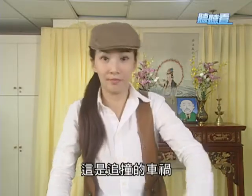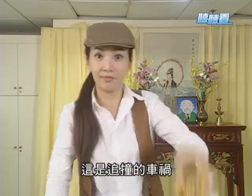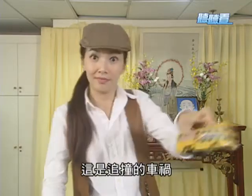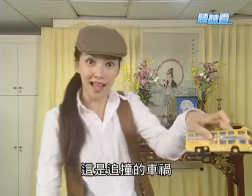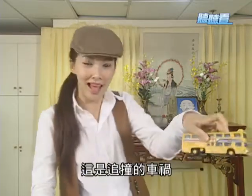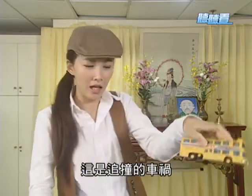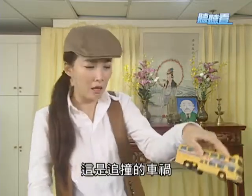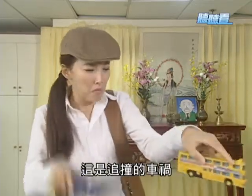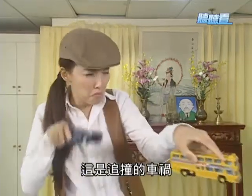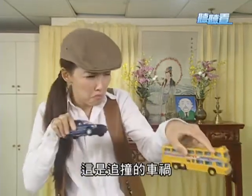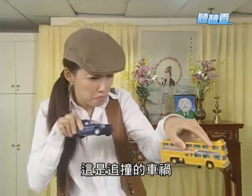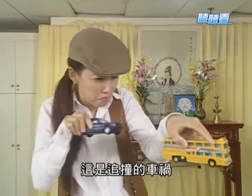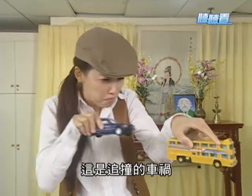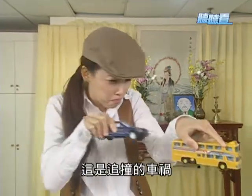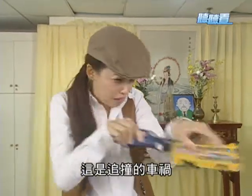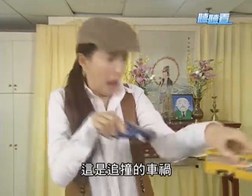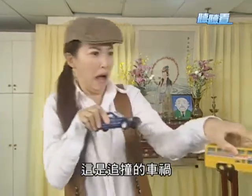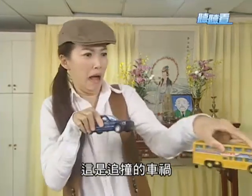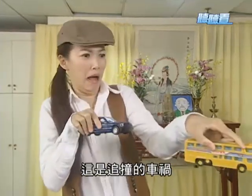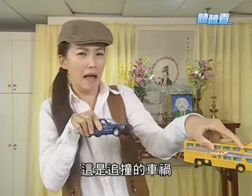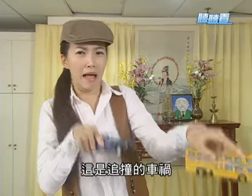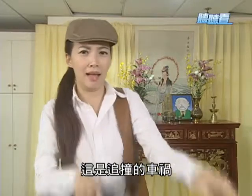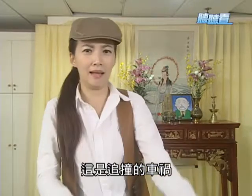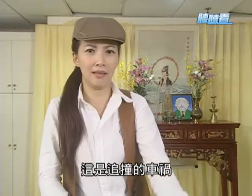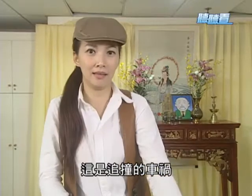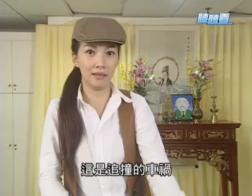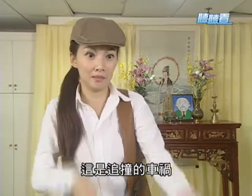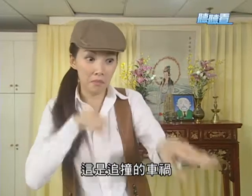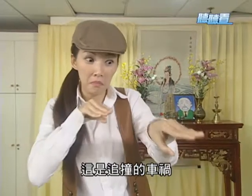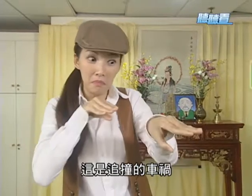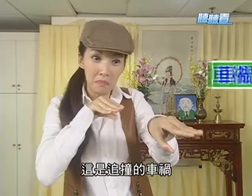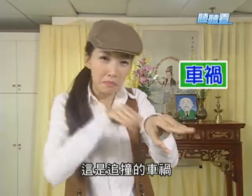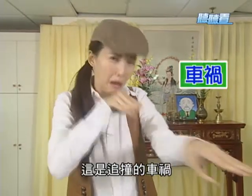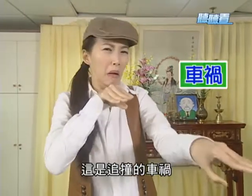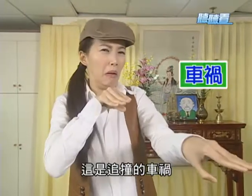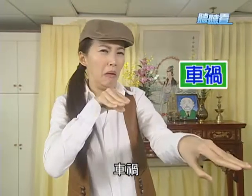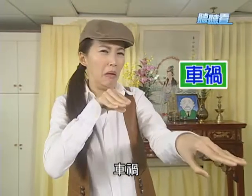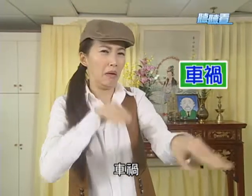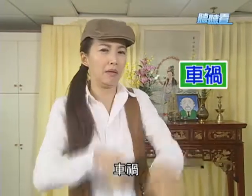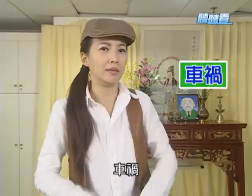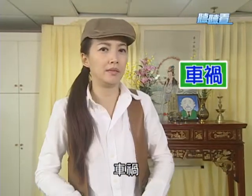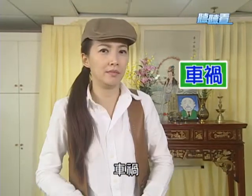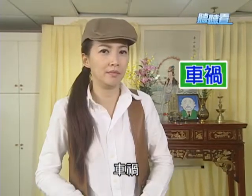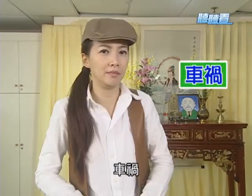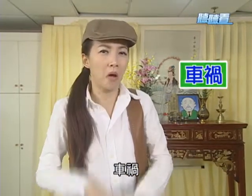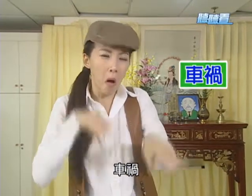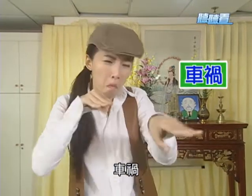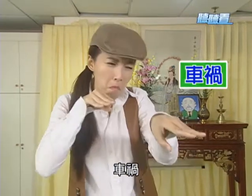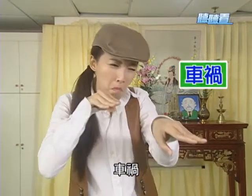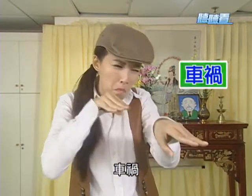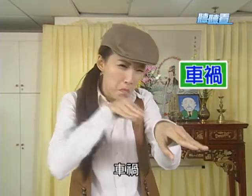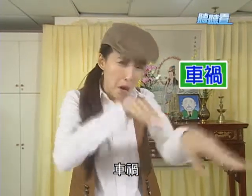啊，追撞的车祸，车祸，车